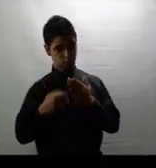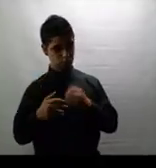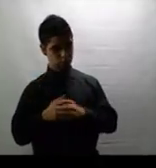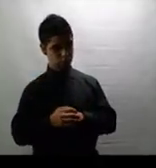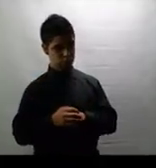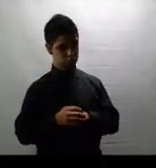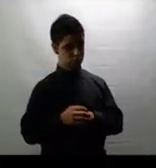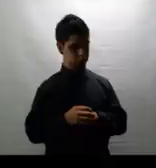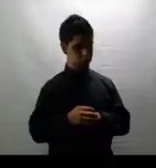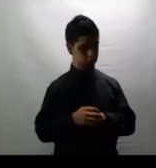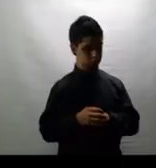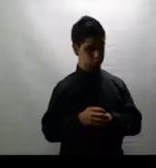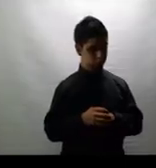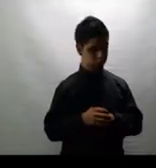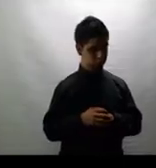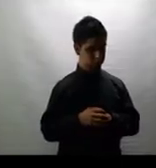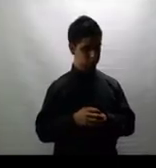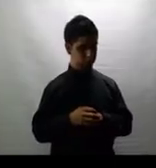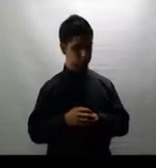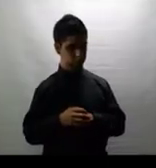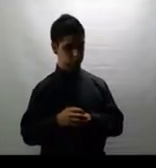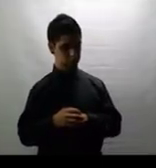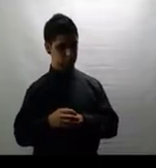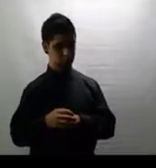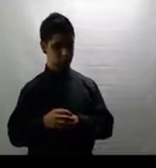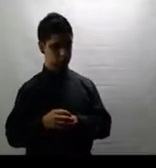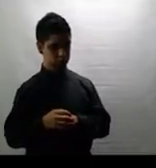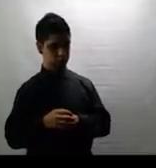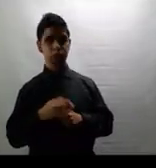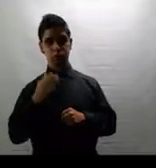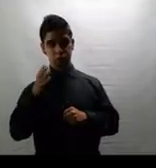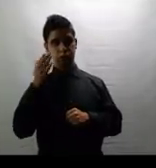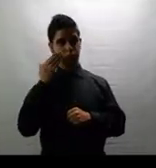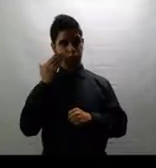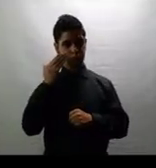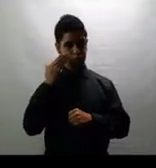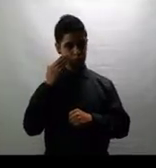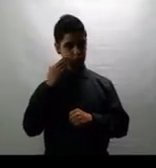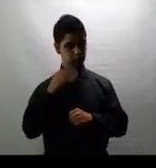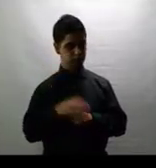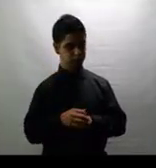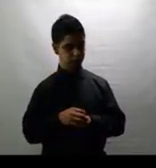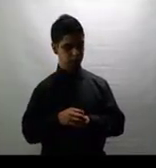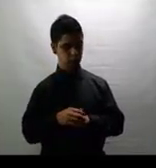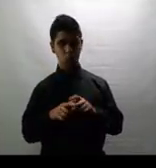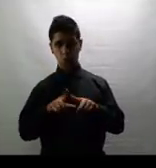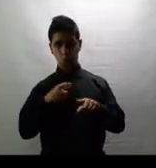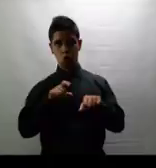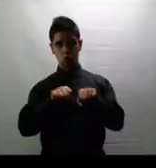pero no son esos amigos pero nada cosas que tú sueltas estos primeros en